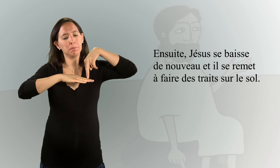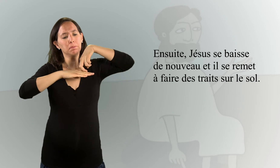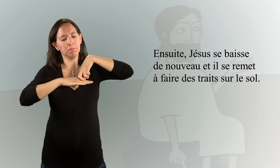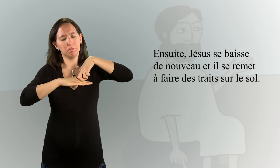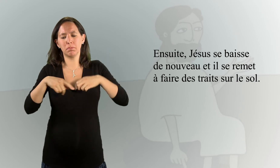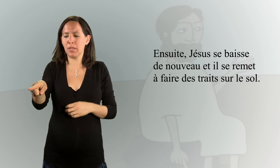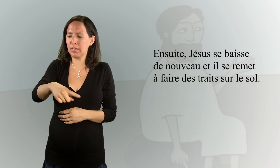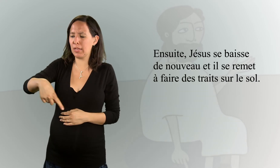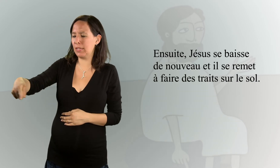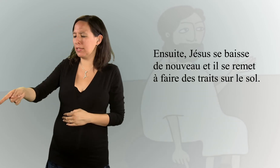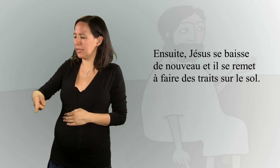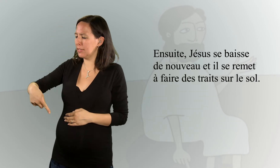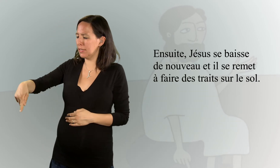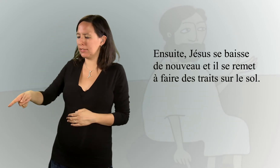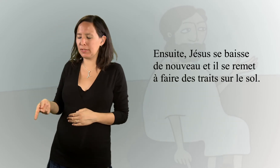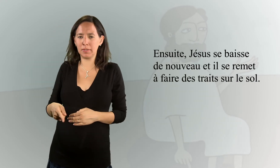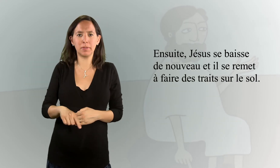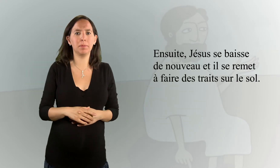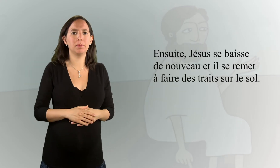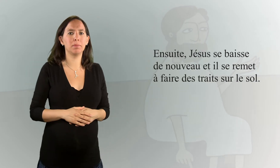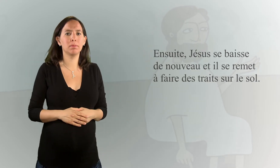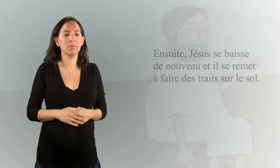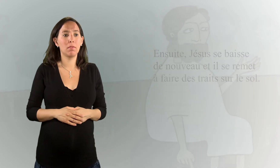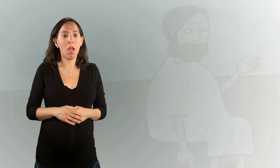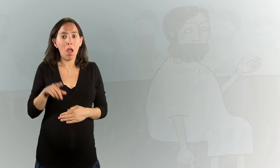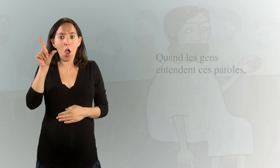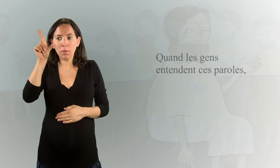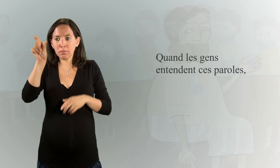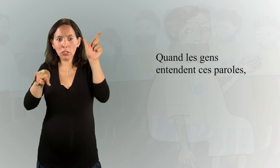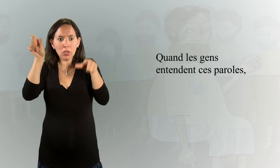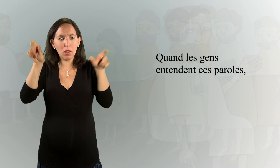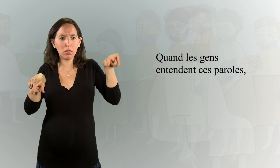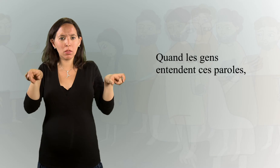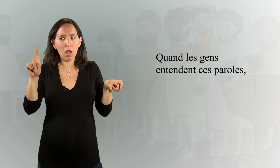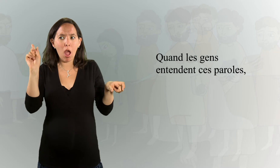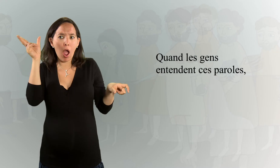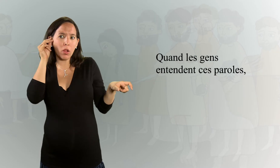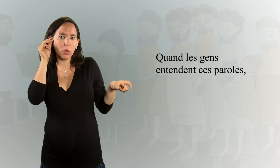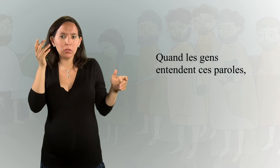se baisse de nouveau et il se remet à faire des traits sur le sol. Quand les gens entendent ces